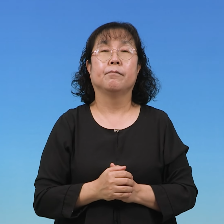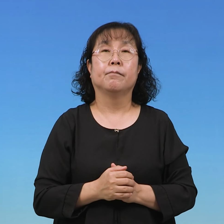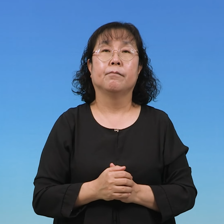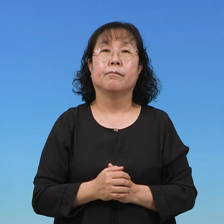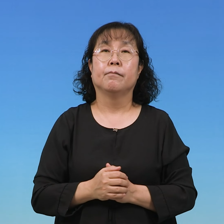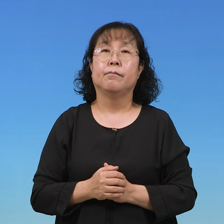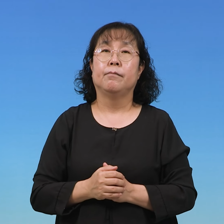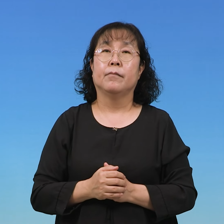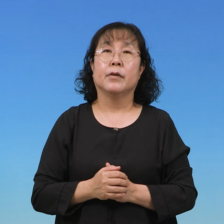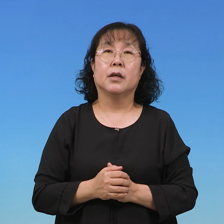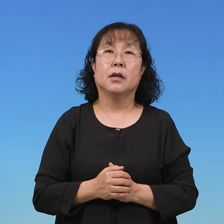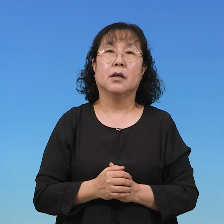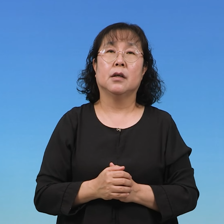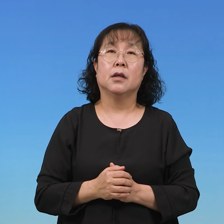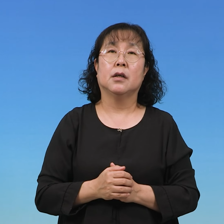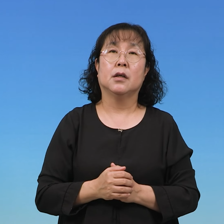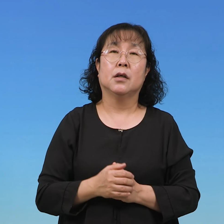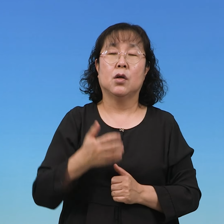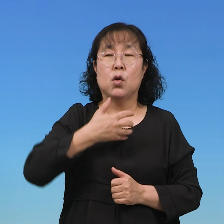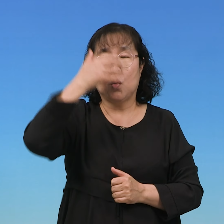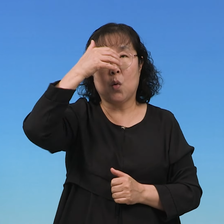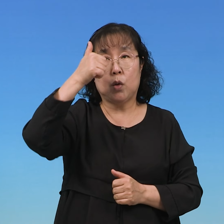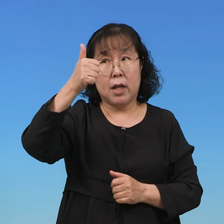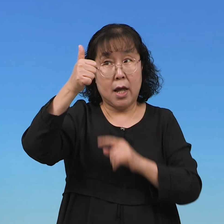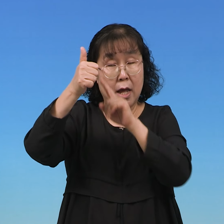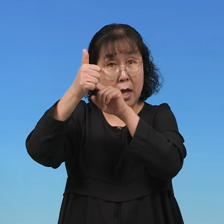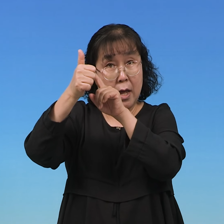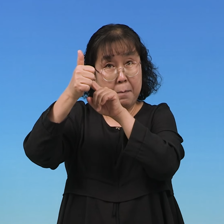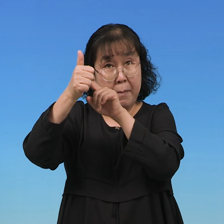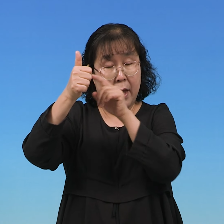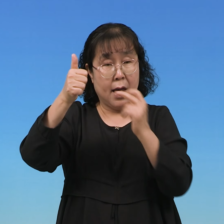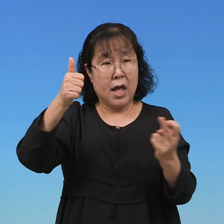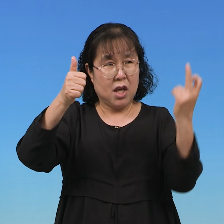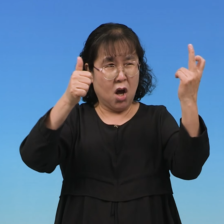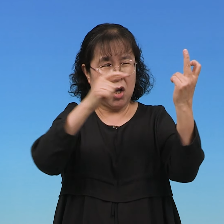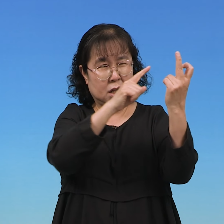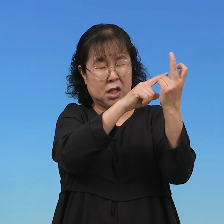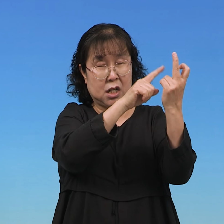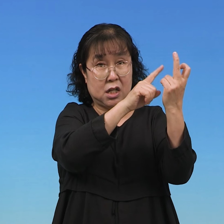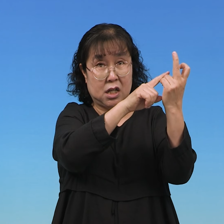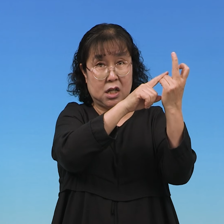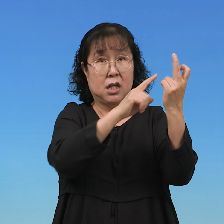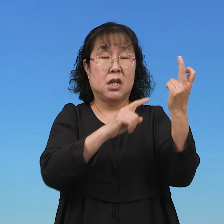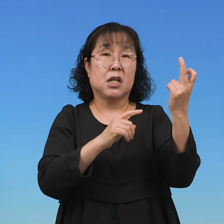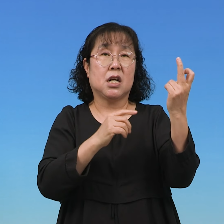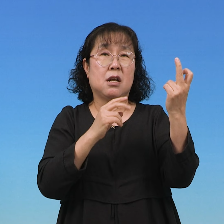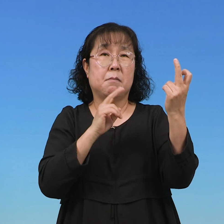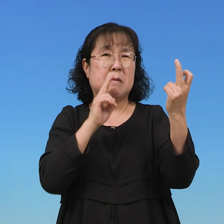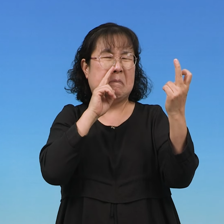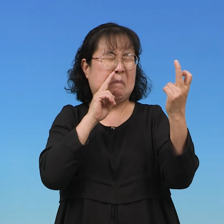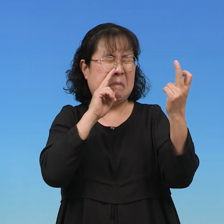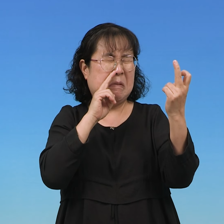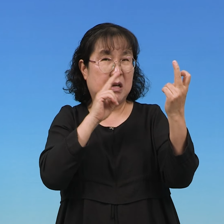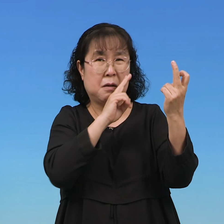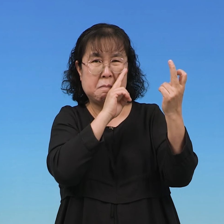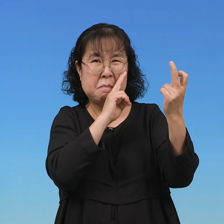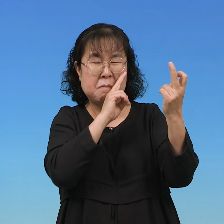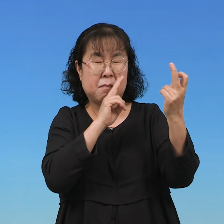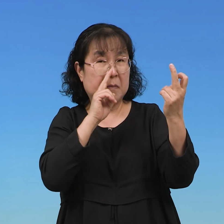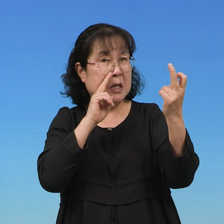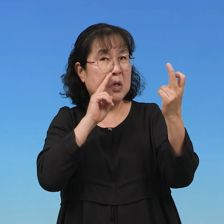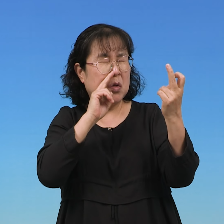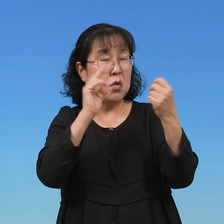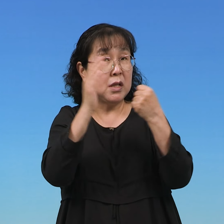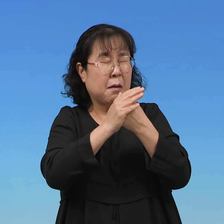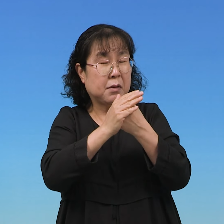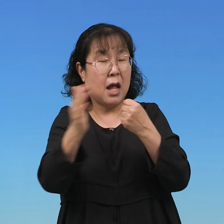오늘 이 본문에 나오는 그 요셉에 대하여 너무나 질투심에 화신이 돼가지고 그를 죽이려고 했던